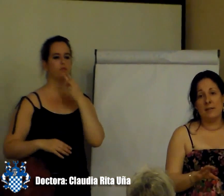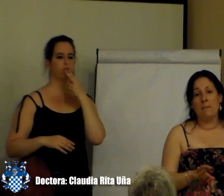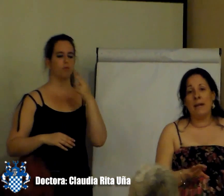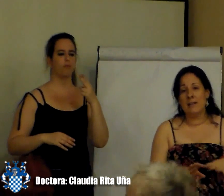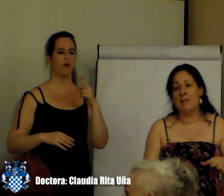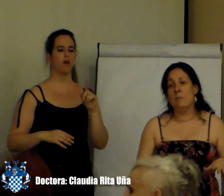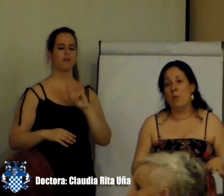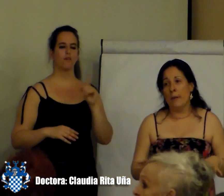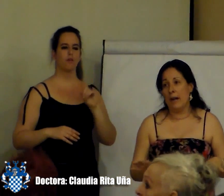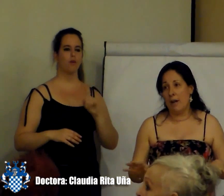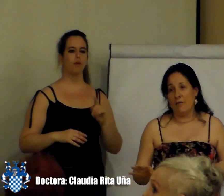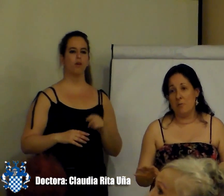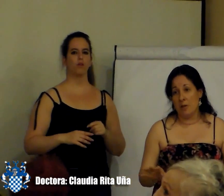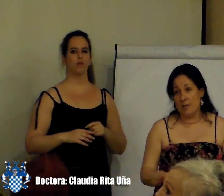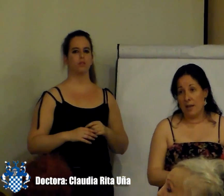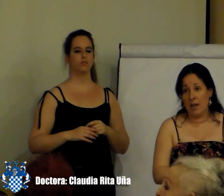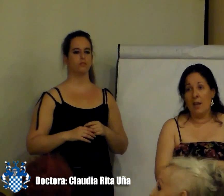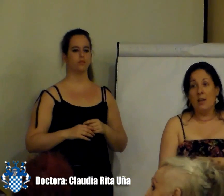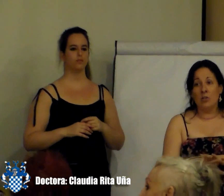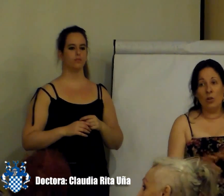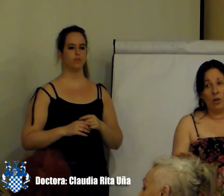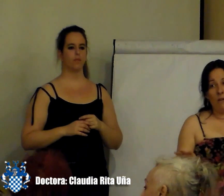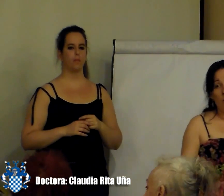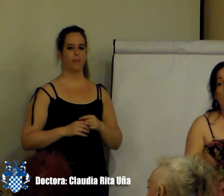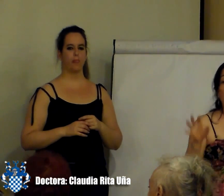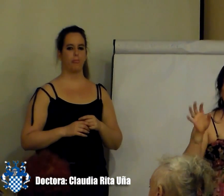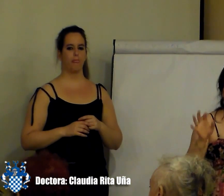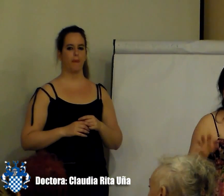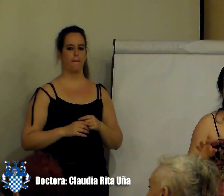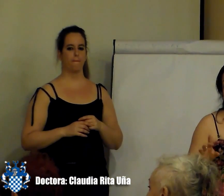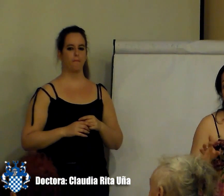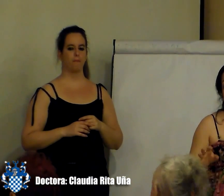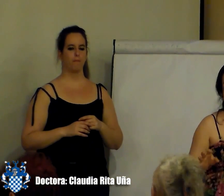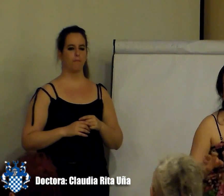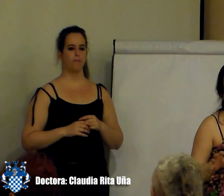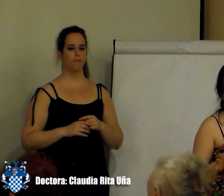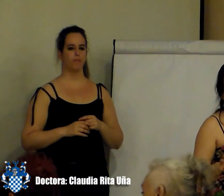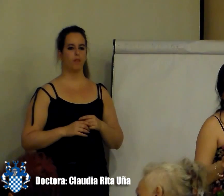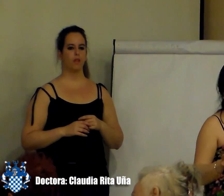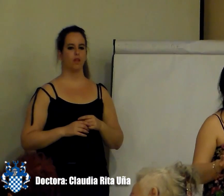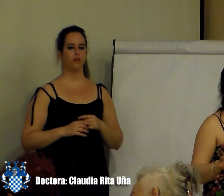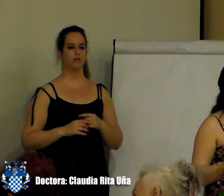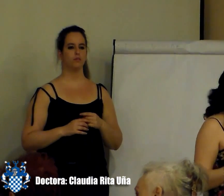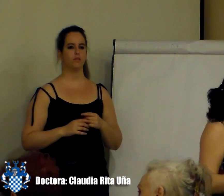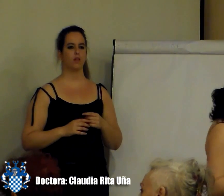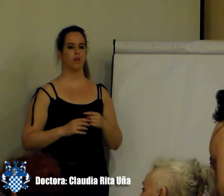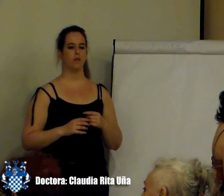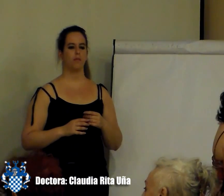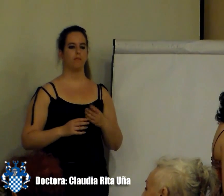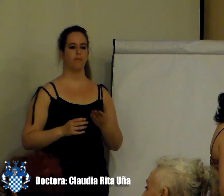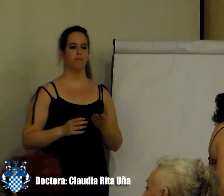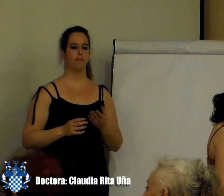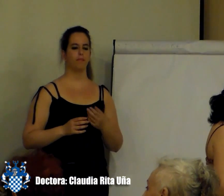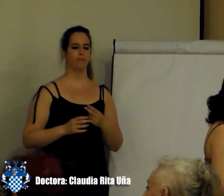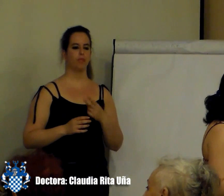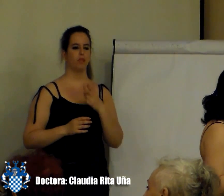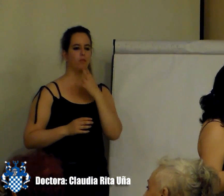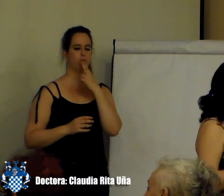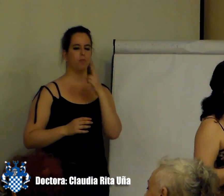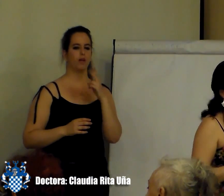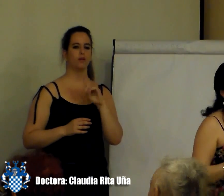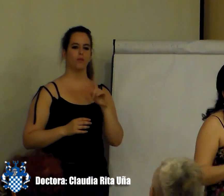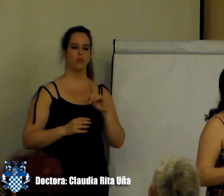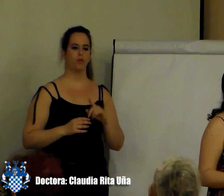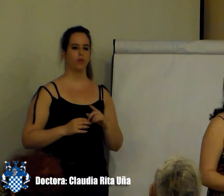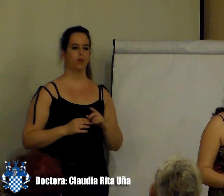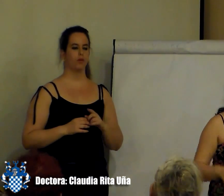es malísimo para la fibra, así que todos los que fuman tienen que dejar de fumar para estar mejor de la fibra. Evitar las